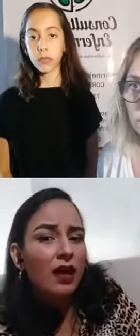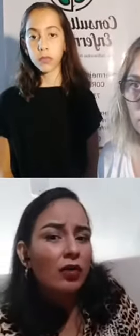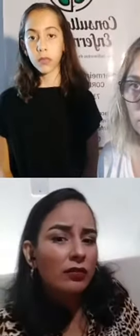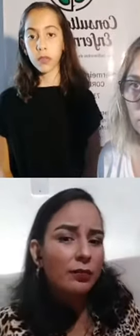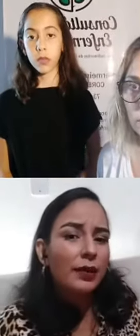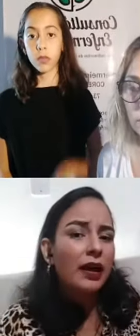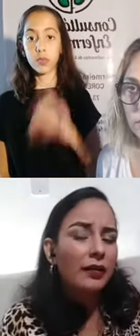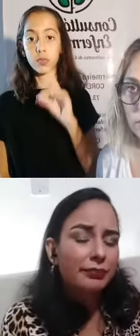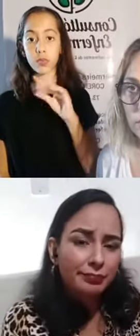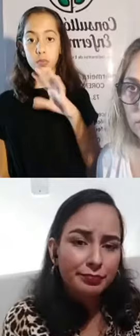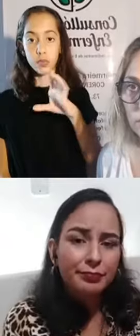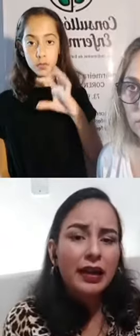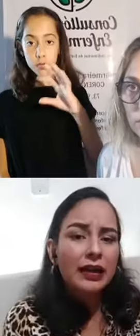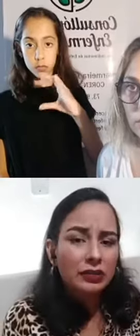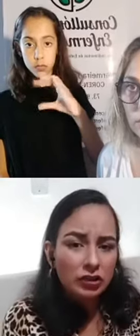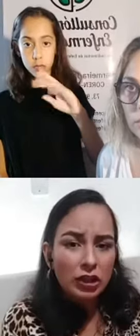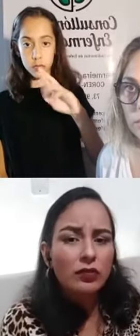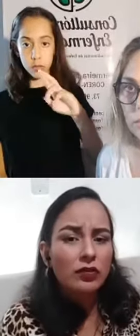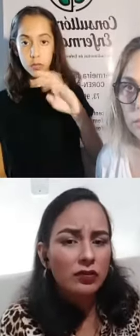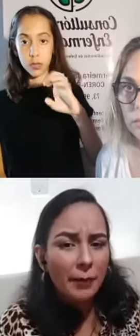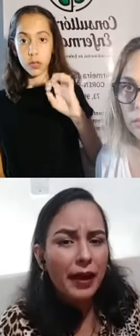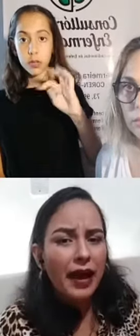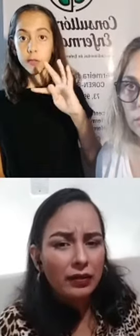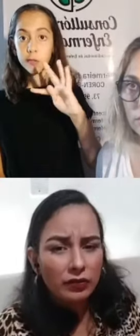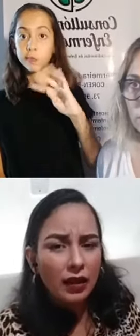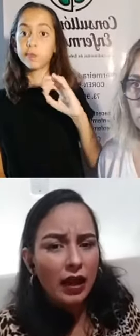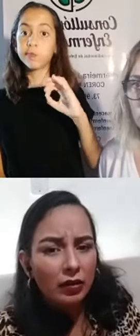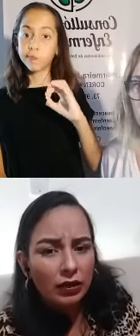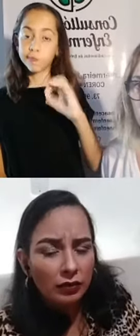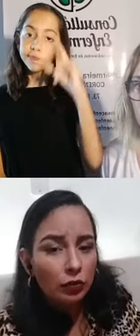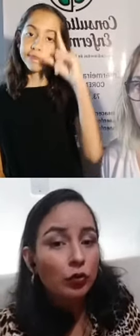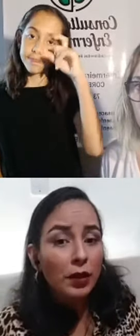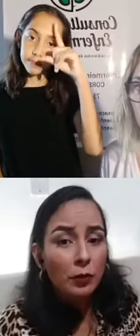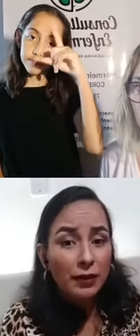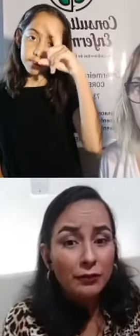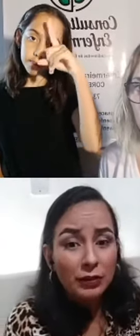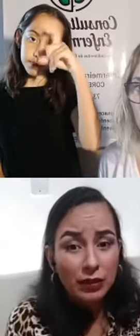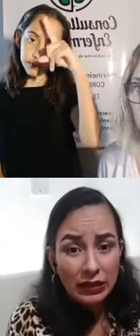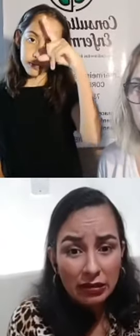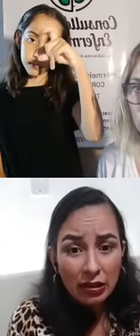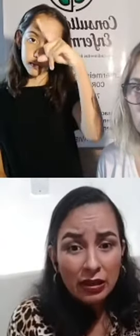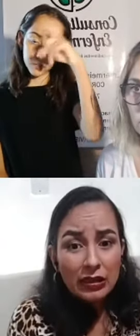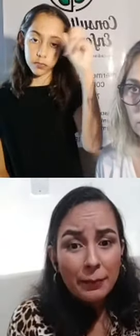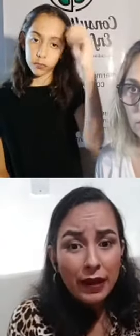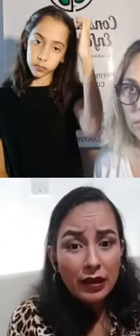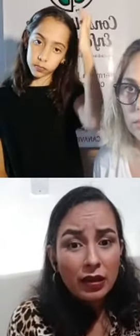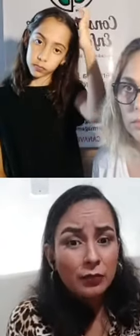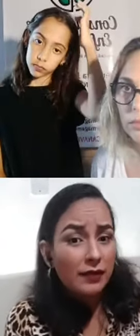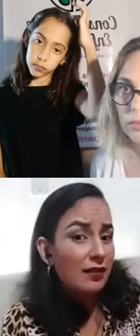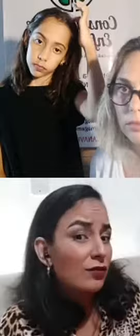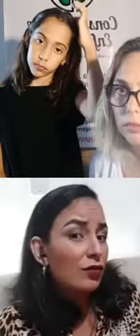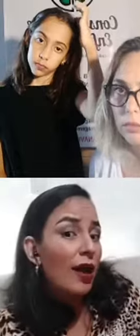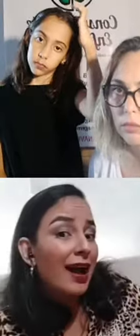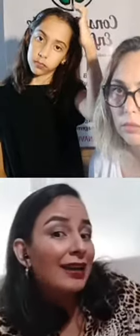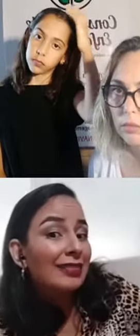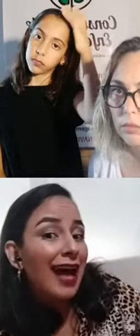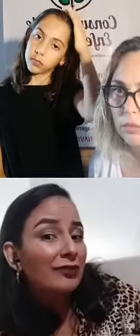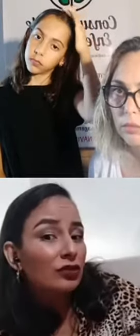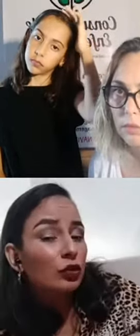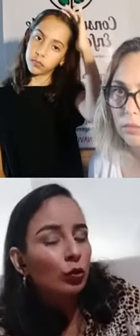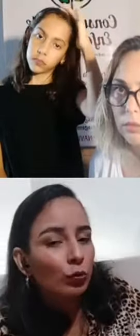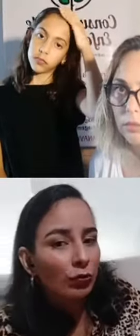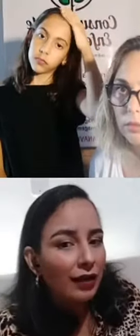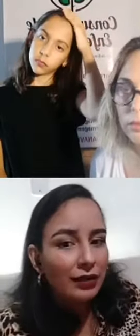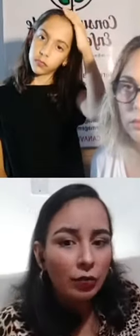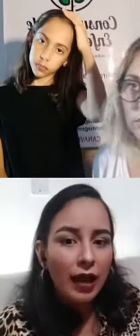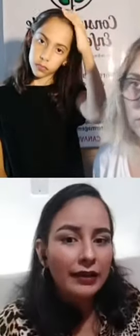às aulas para garantia dos seus trabalhos, tal, né? Tudo bem que o prefeito aqui está pagando, mas isso não é realidade em